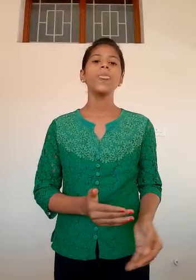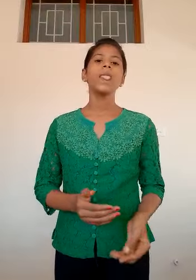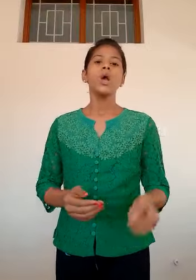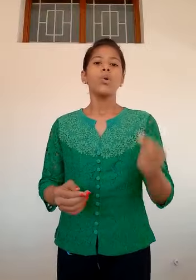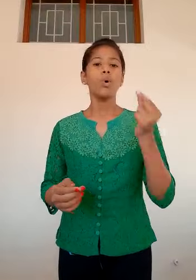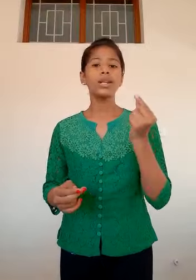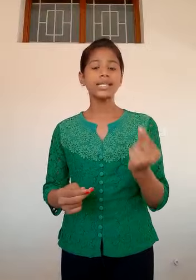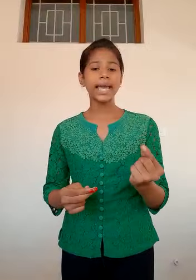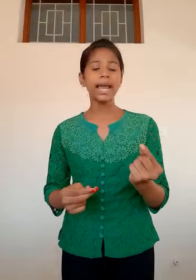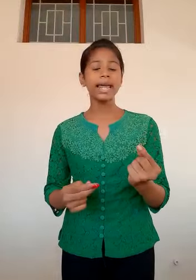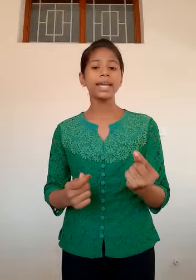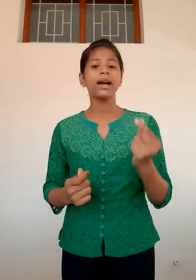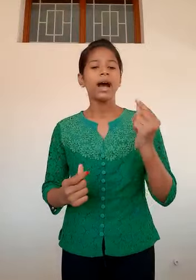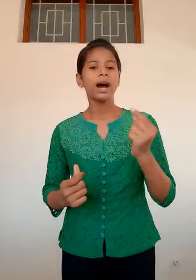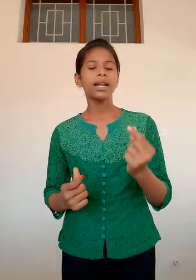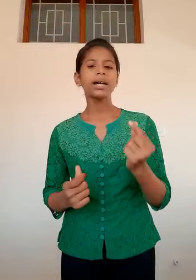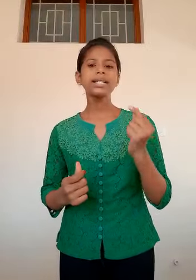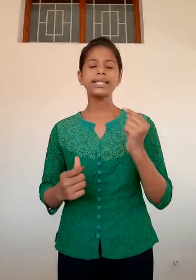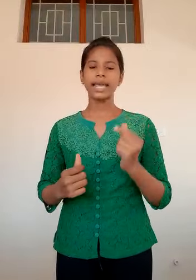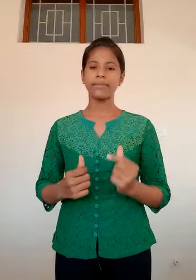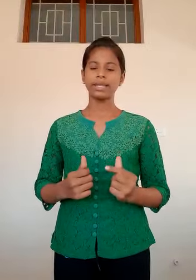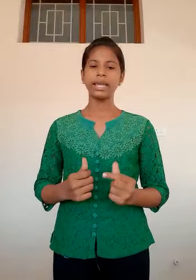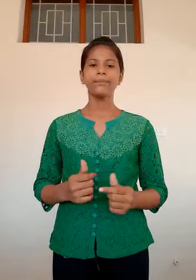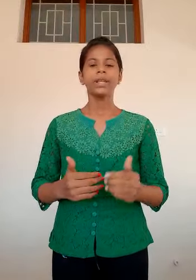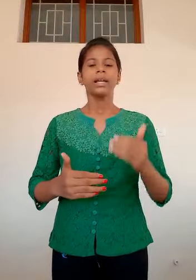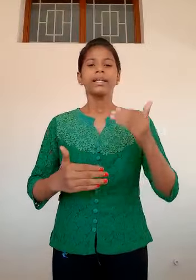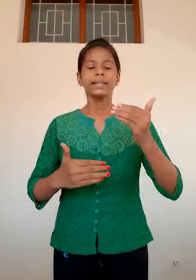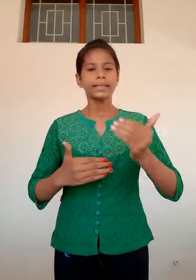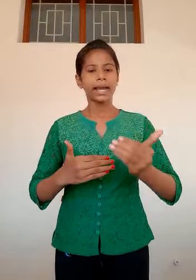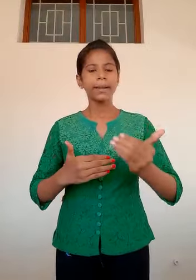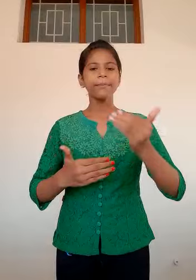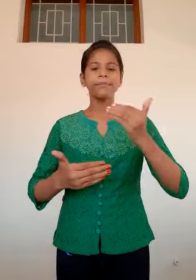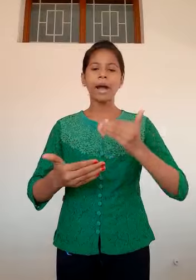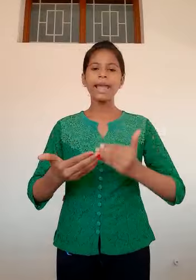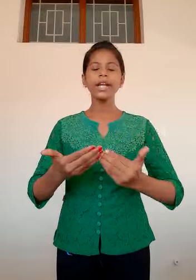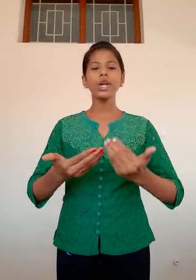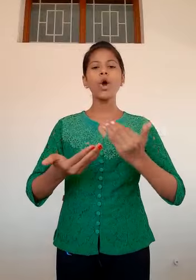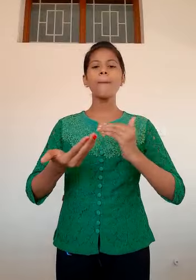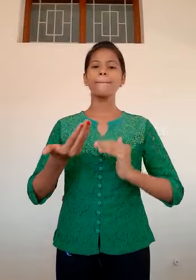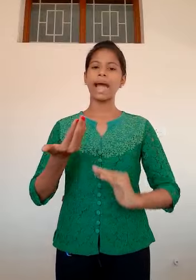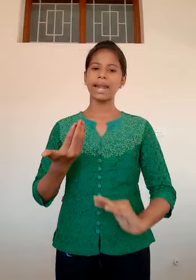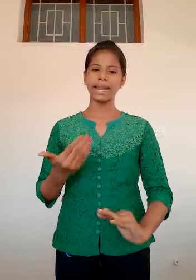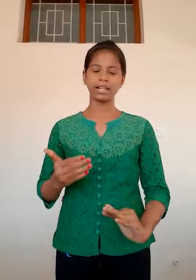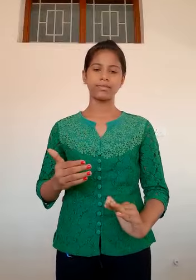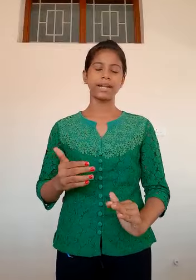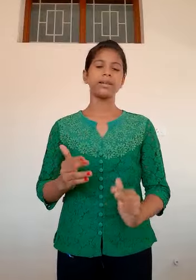ஒரு செயலை அலாட் செய்வது TIME MICROMANAGEMENT